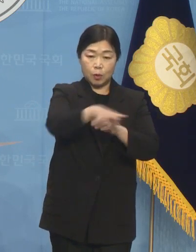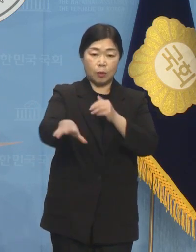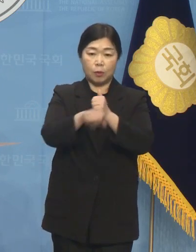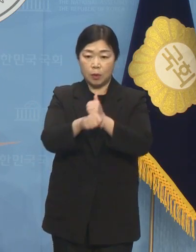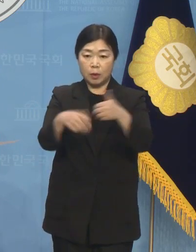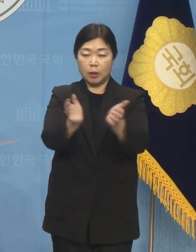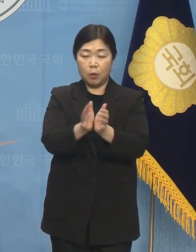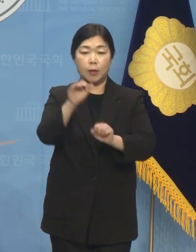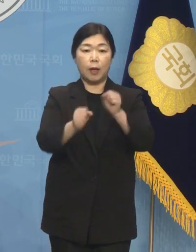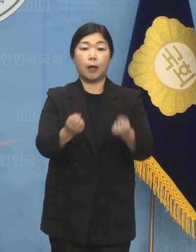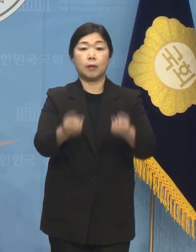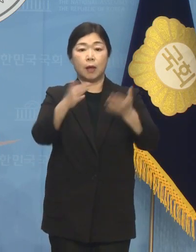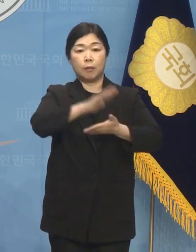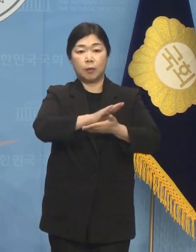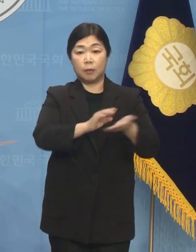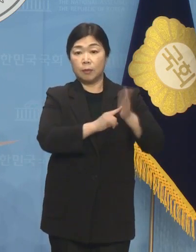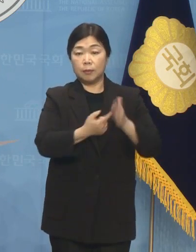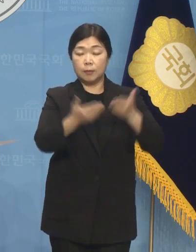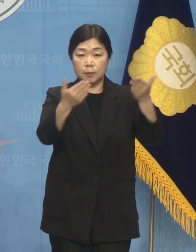주요 행사 및 발간물입니다.